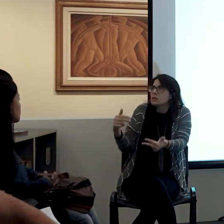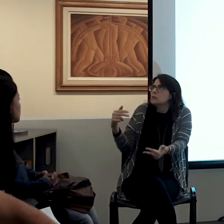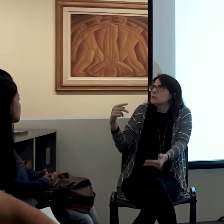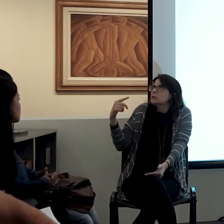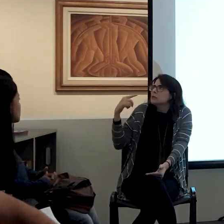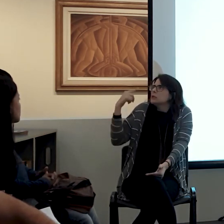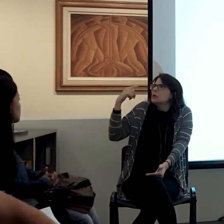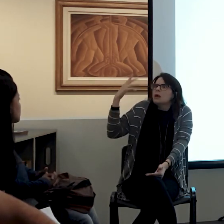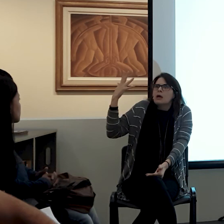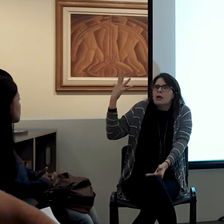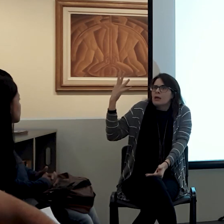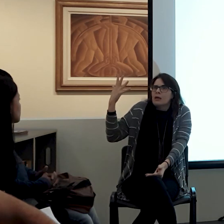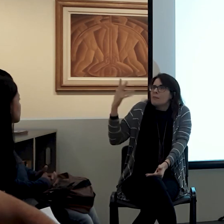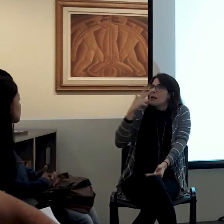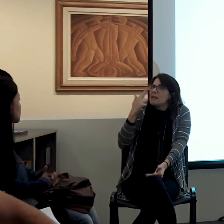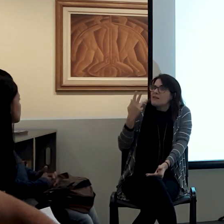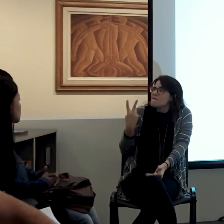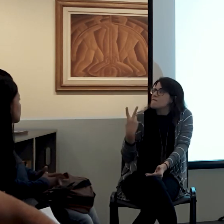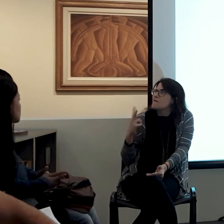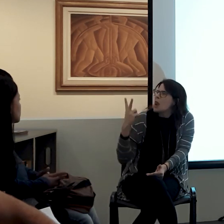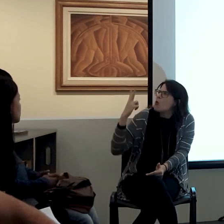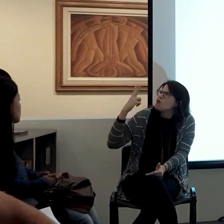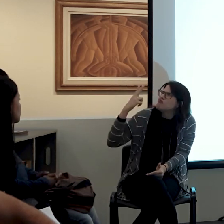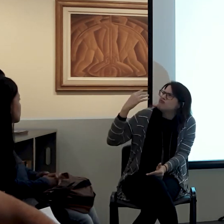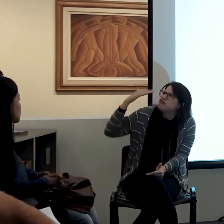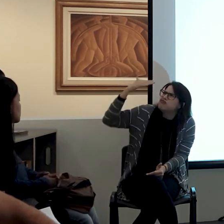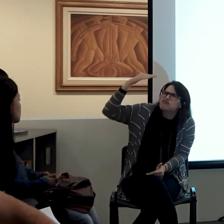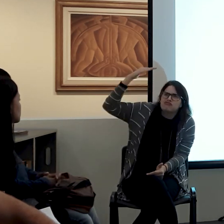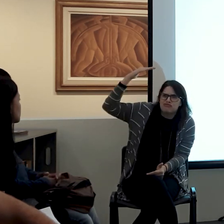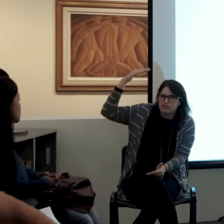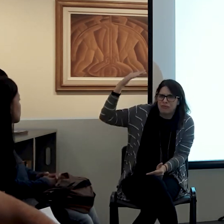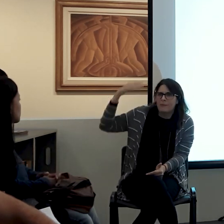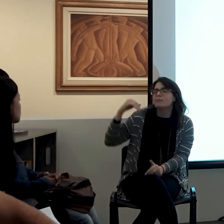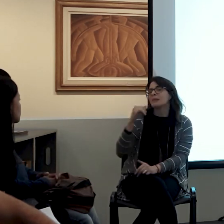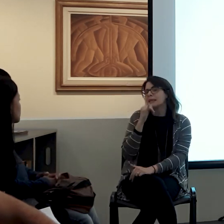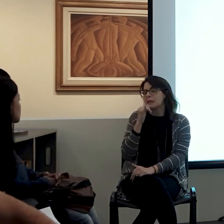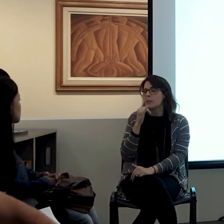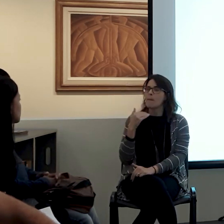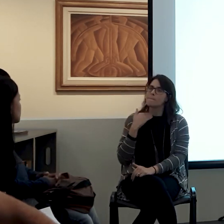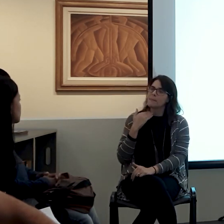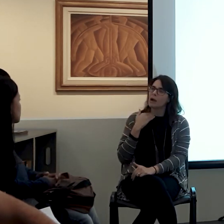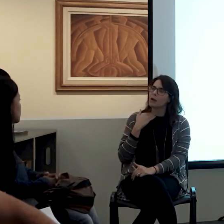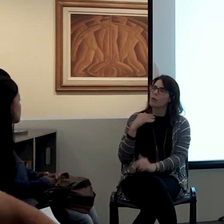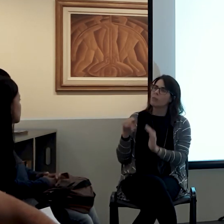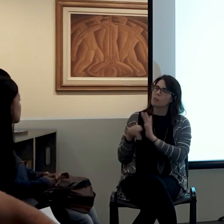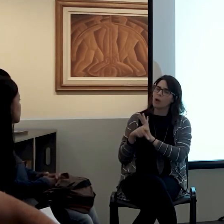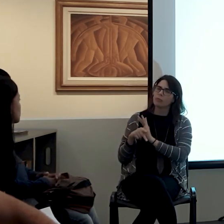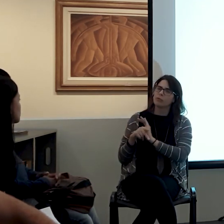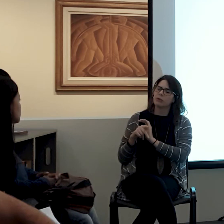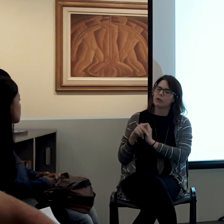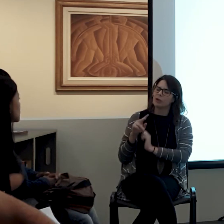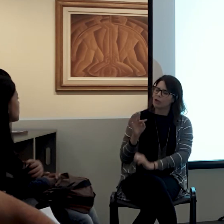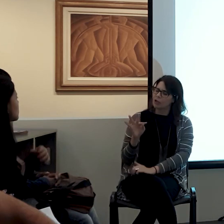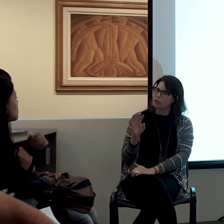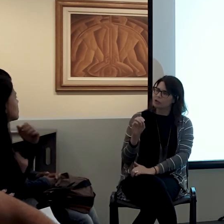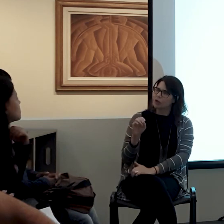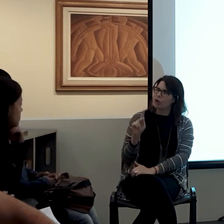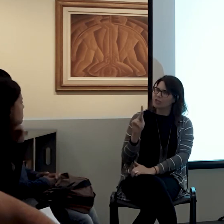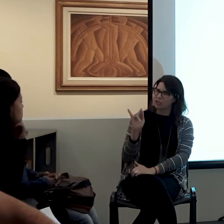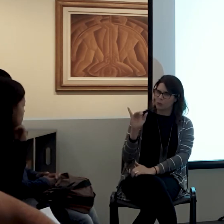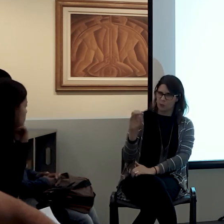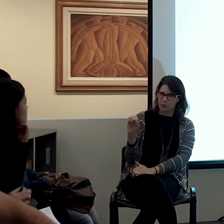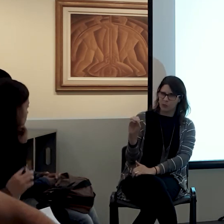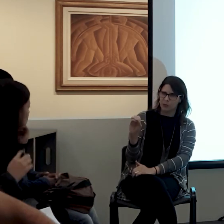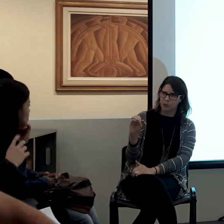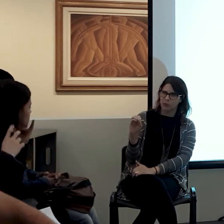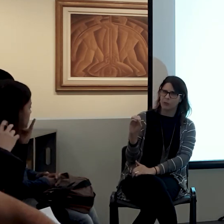de valor e tal. Tem um banco de Tóquio, um banco japonês nos anos 80 que comprou vocês lembram dessa história? Comprou